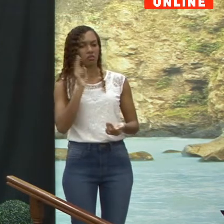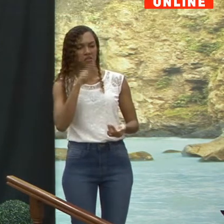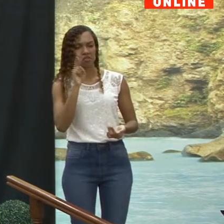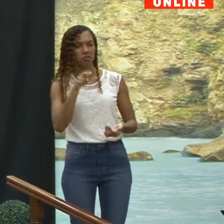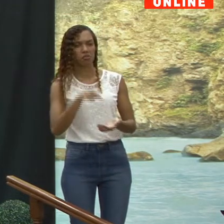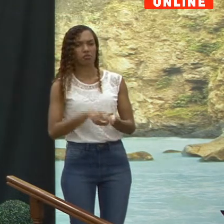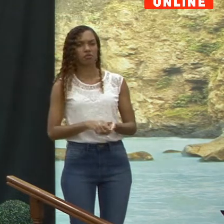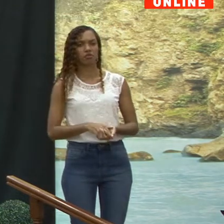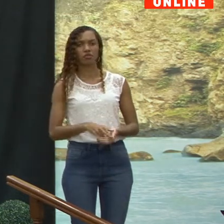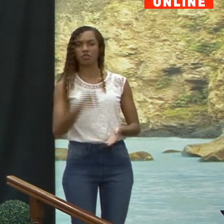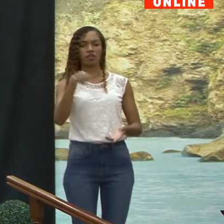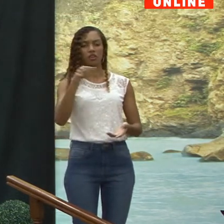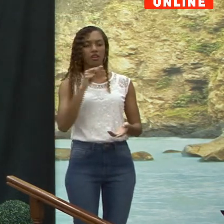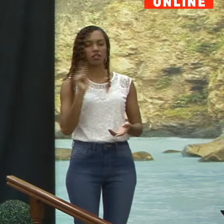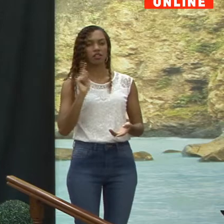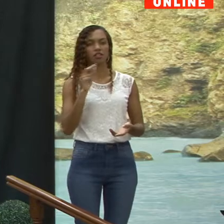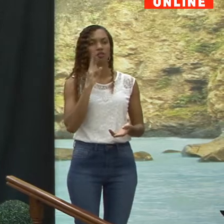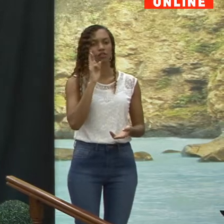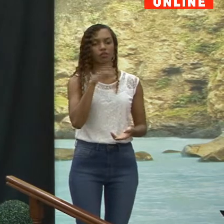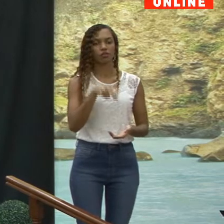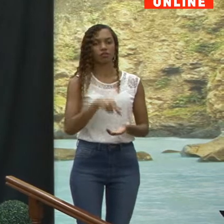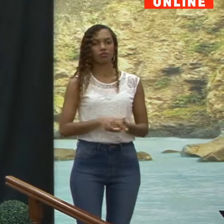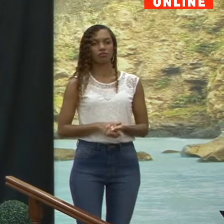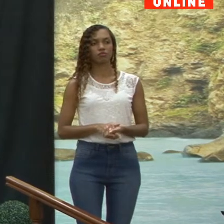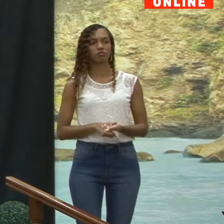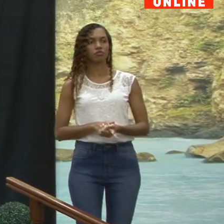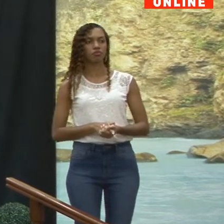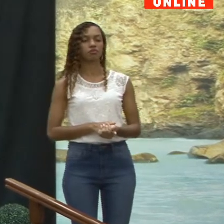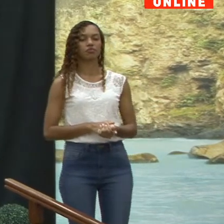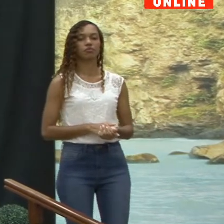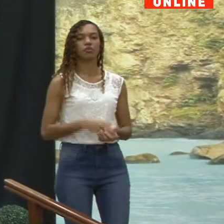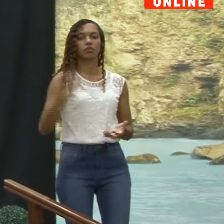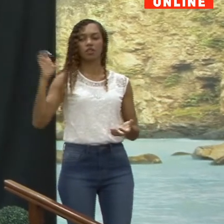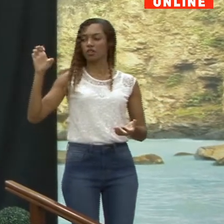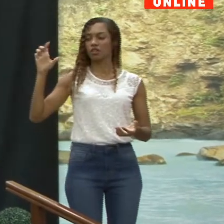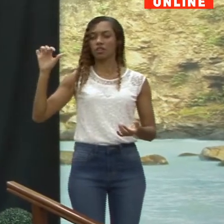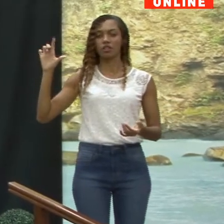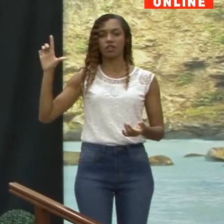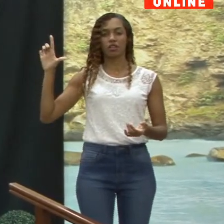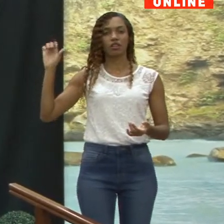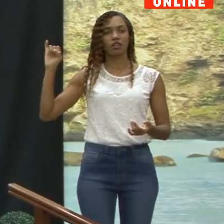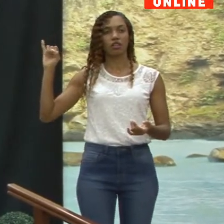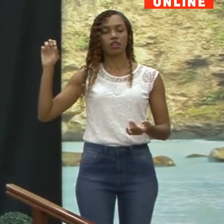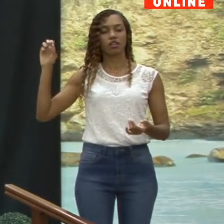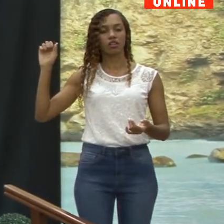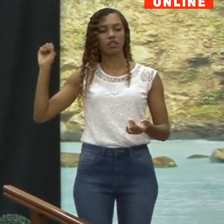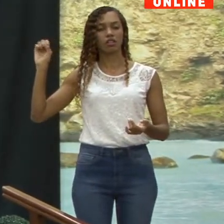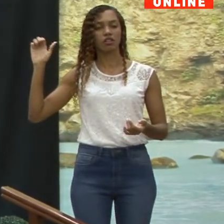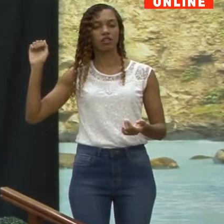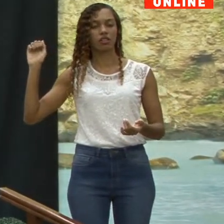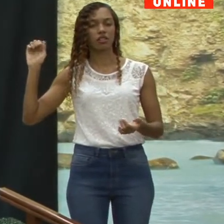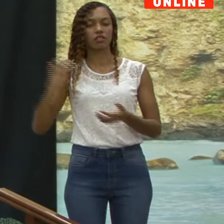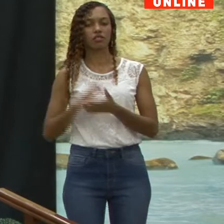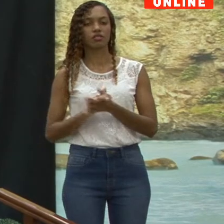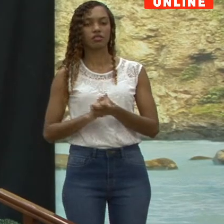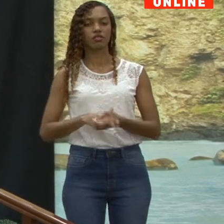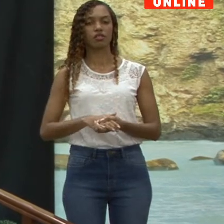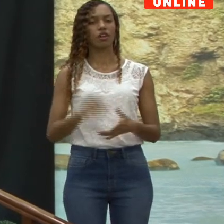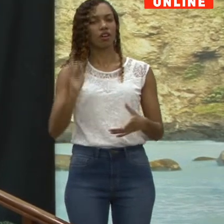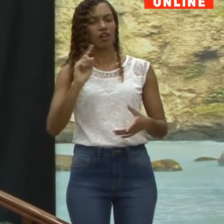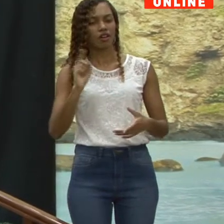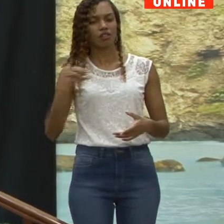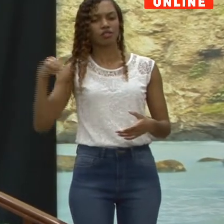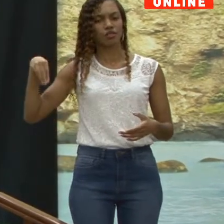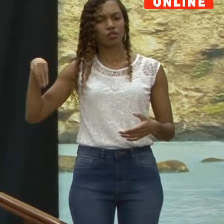não reclamou. Elias também não murmurou, porque murmuração é parecido com reclamação, mas não